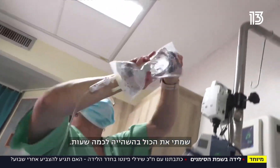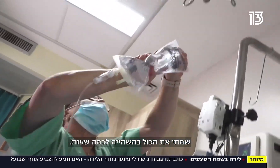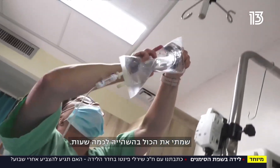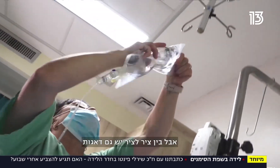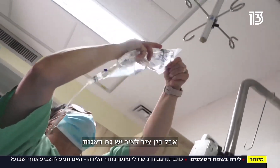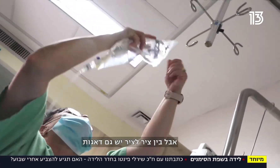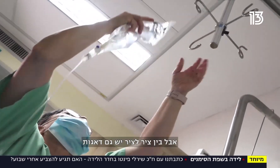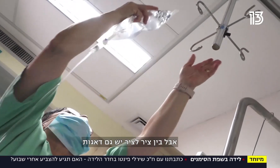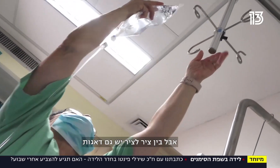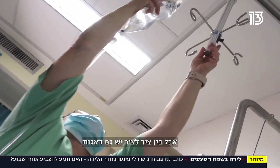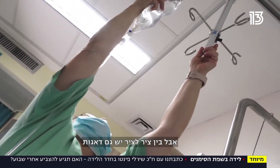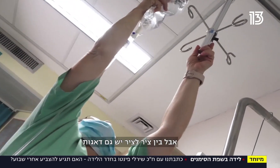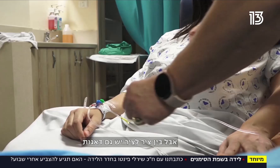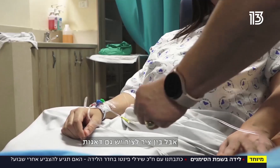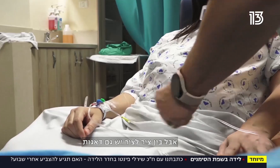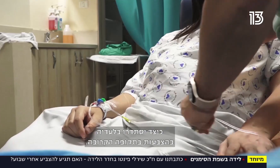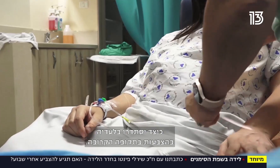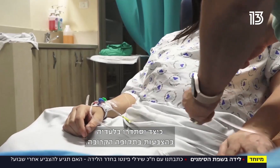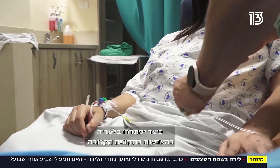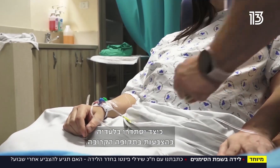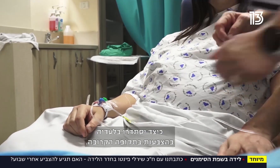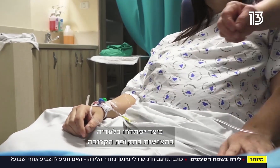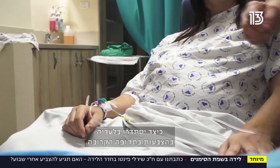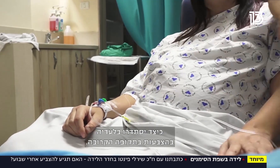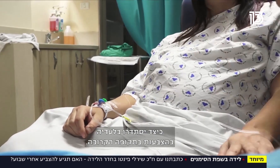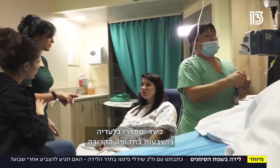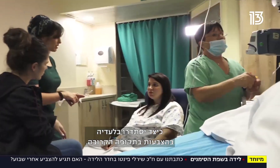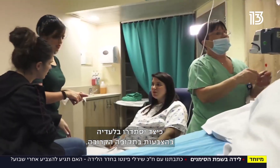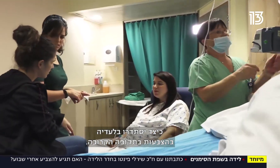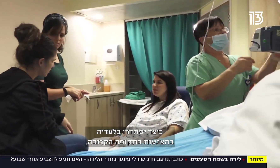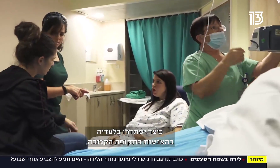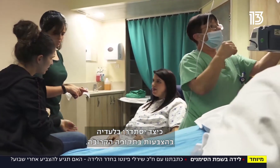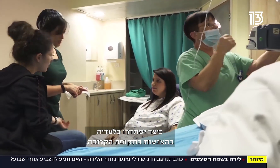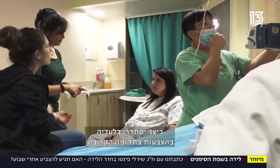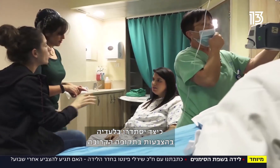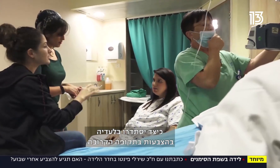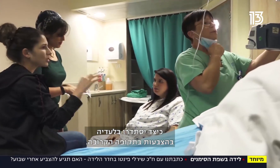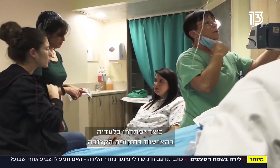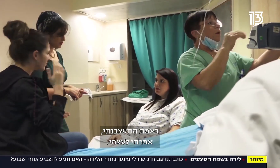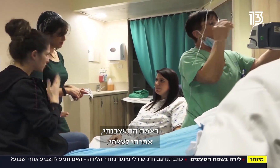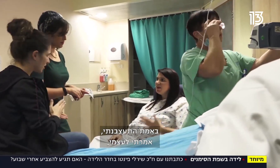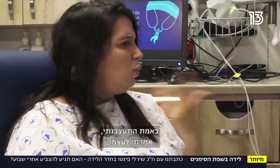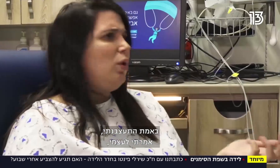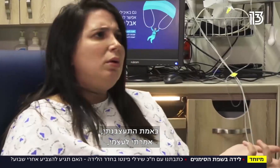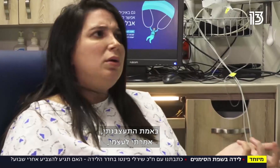שעות. אבל בין ציר לציר יש גם דאגות כיצד יסתדרו בלעדיה בהצבעות בתקופה הקרובה. באמת התעצבנתי, אמרתי